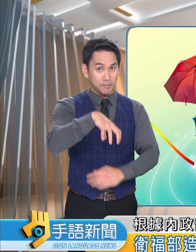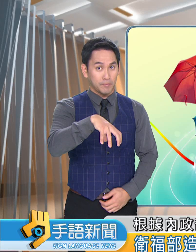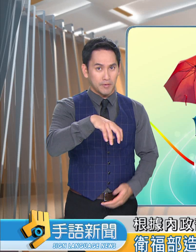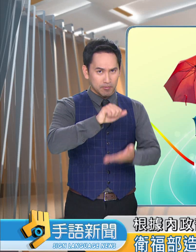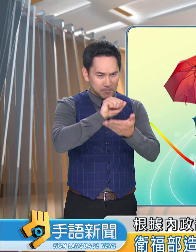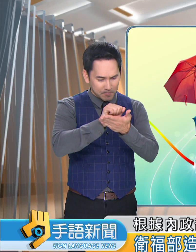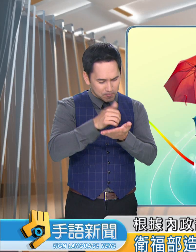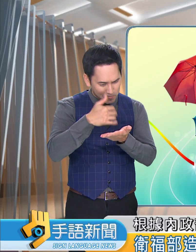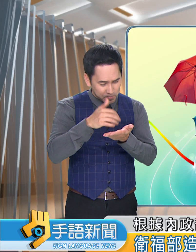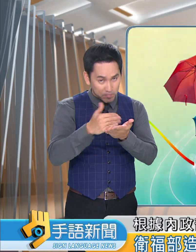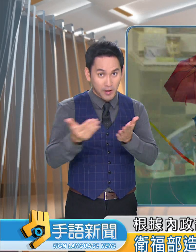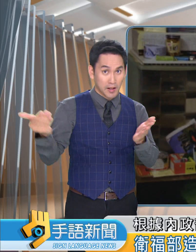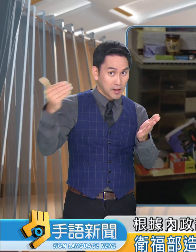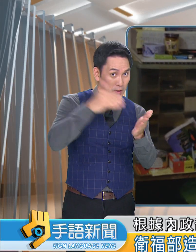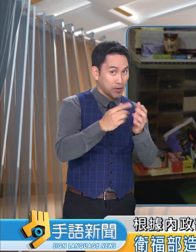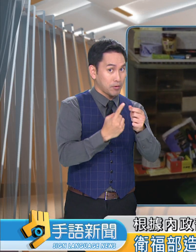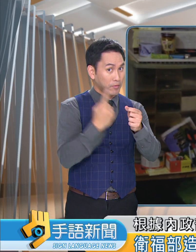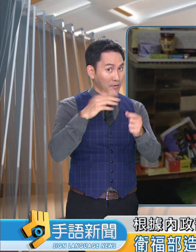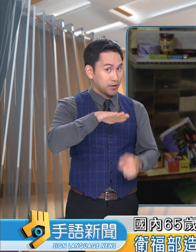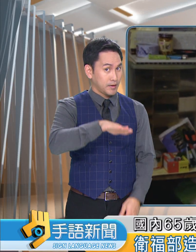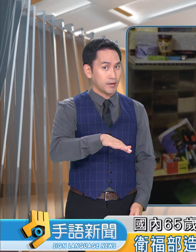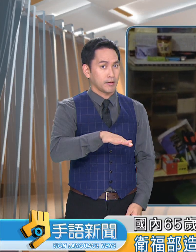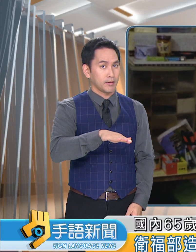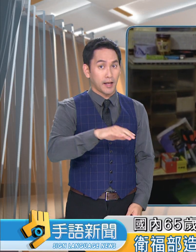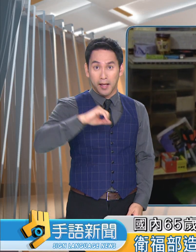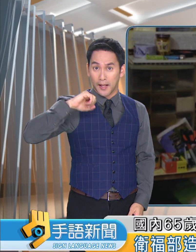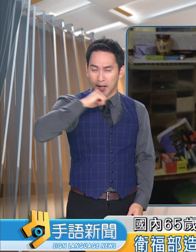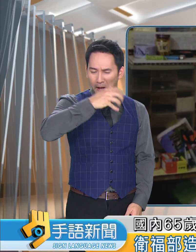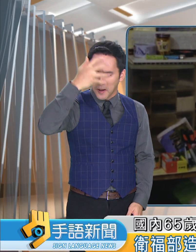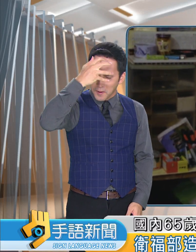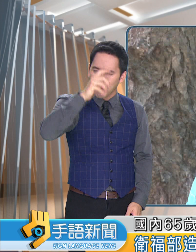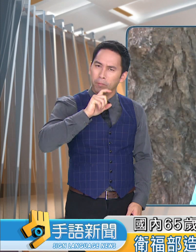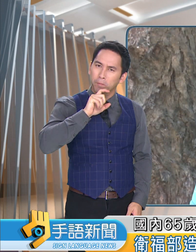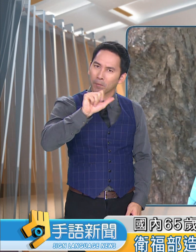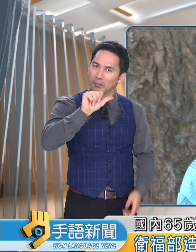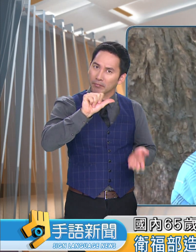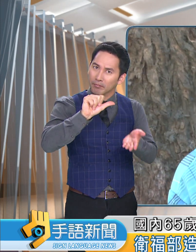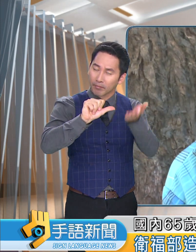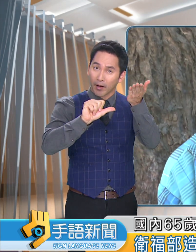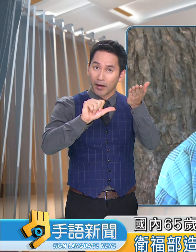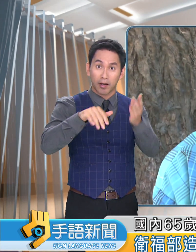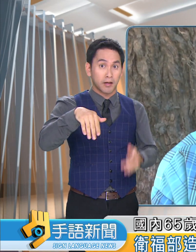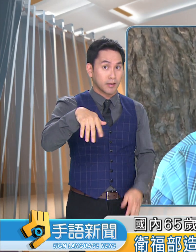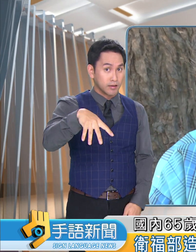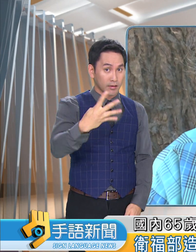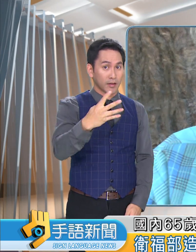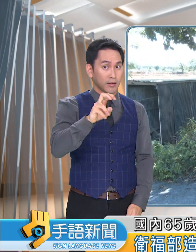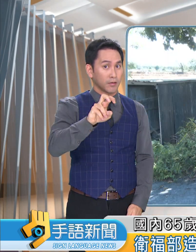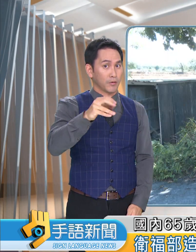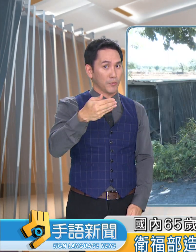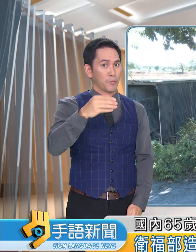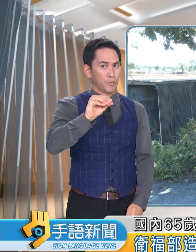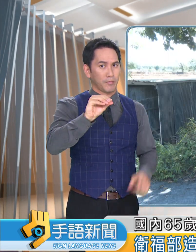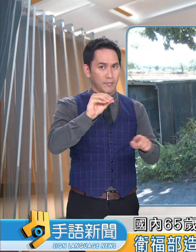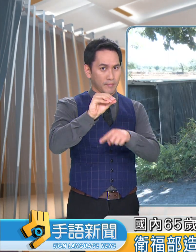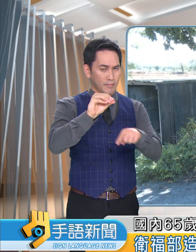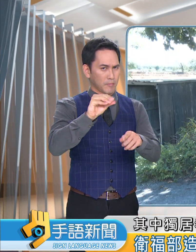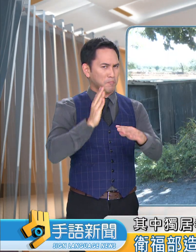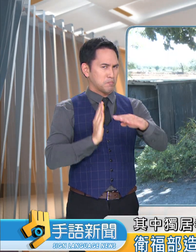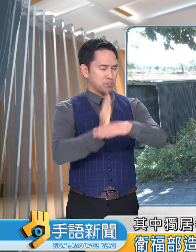根据内政部统计，到去年底为止，国内65岁以上人口已经超过了429万